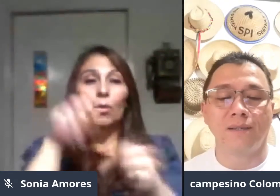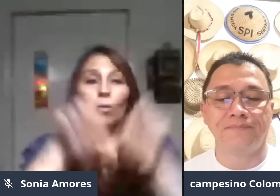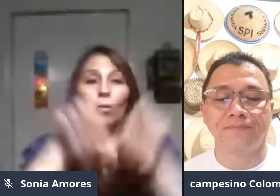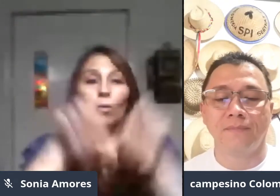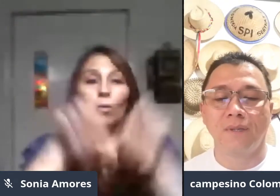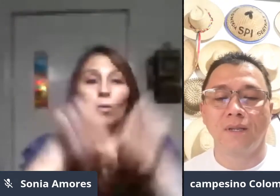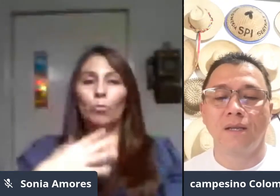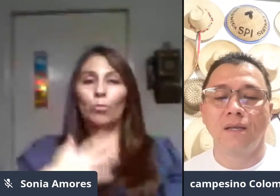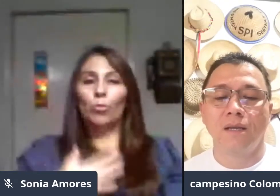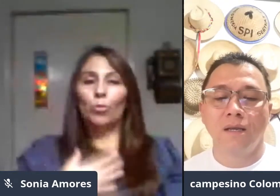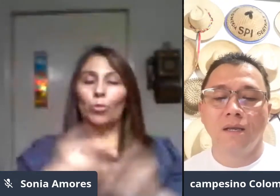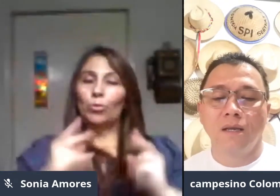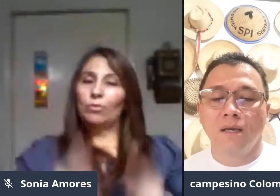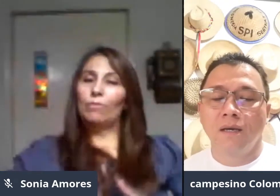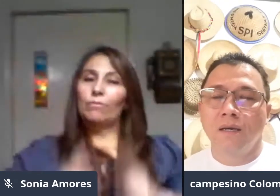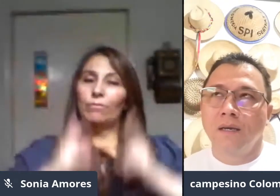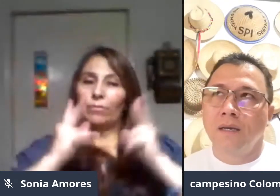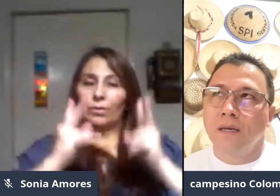de vida.